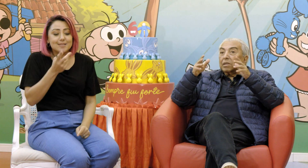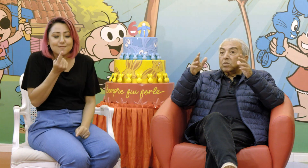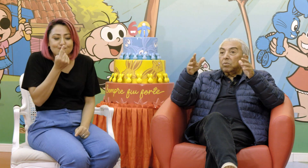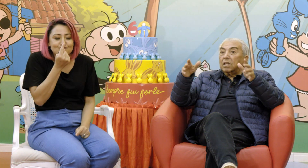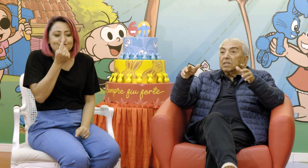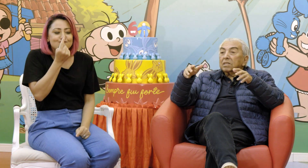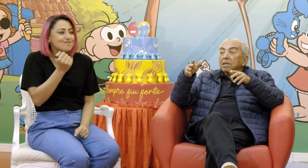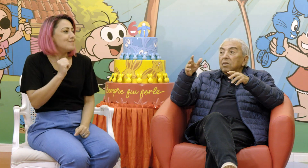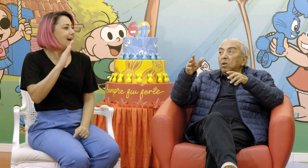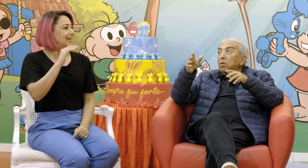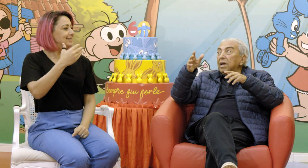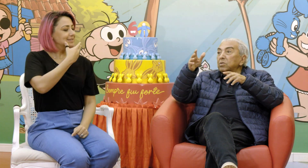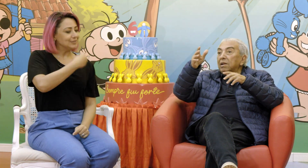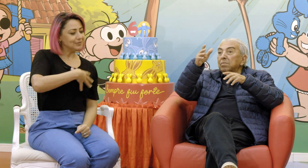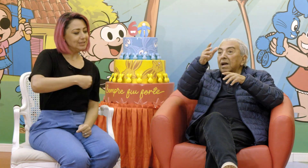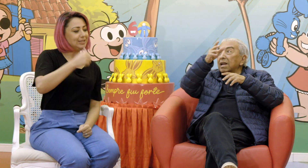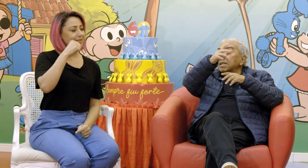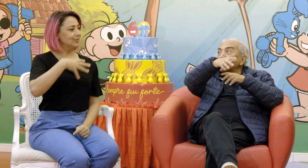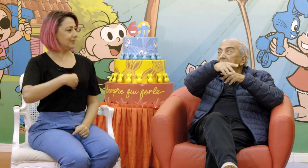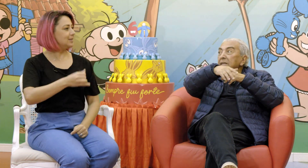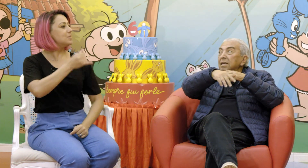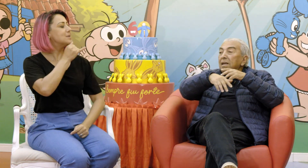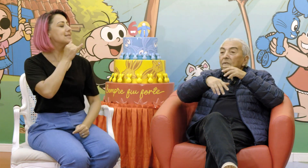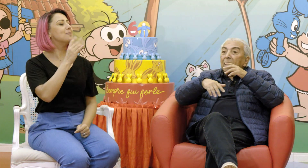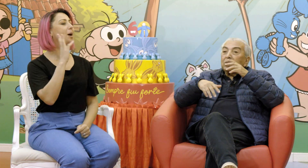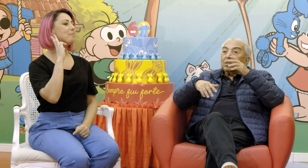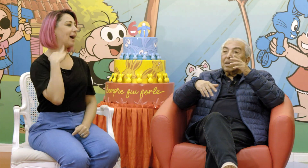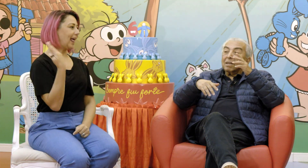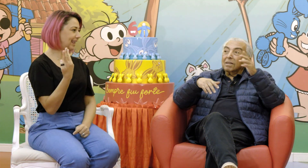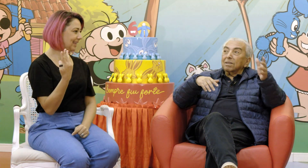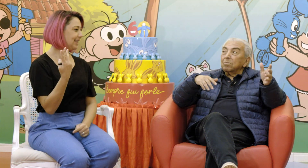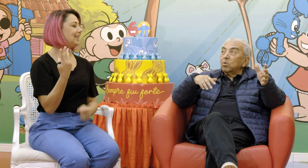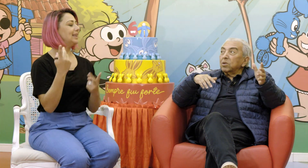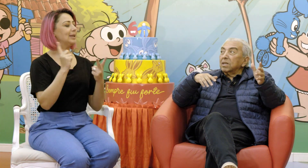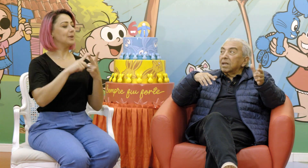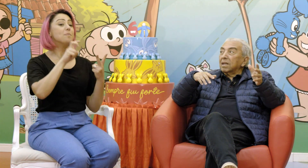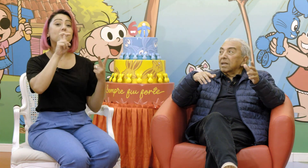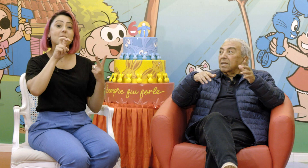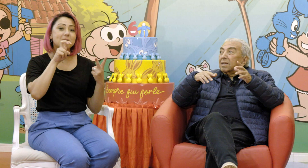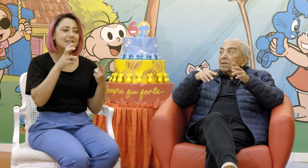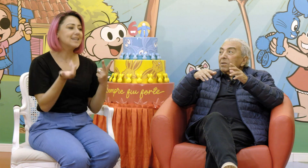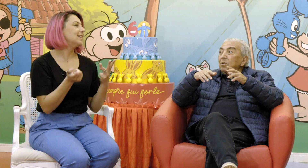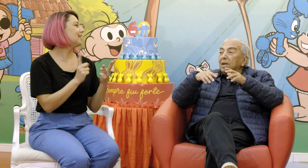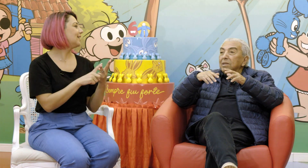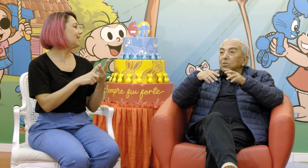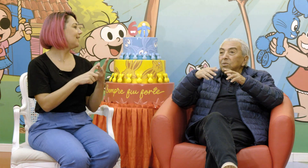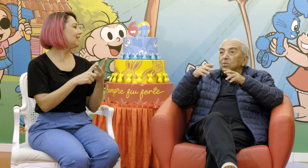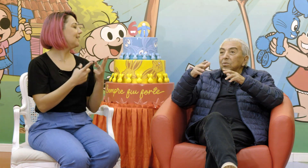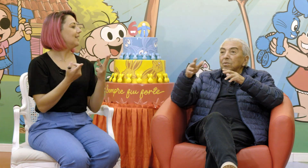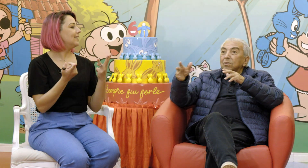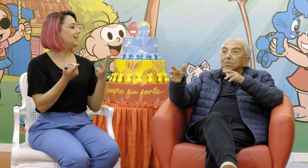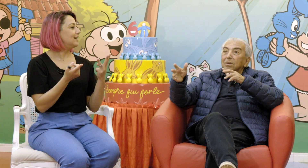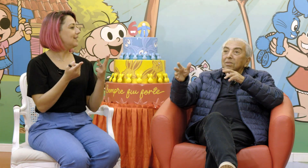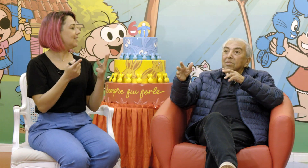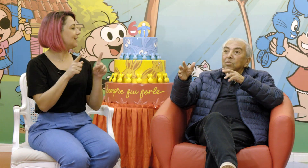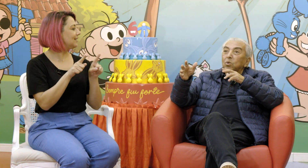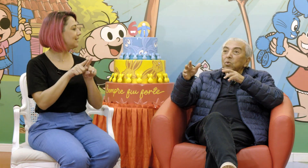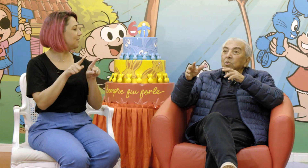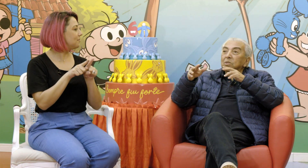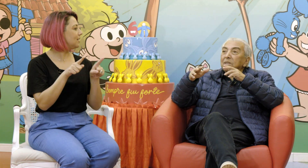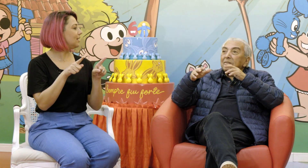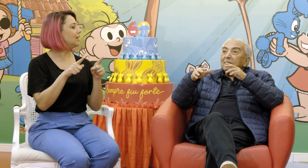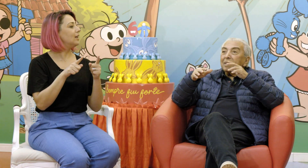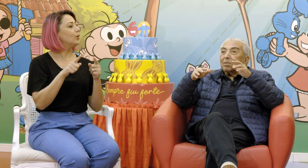nas minhas filhas. Olha o caso da Magali, o caso da Mônica, o caso